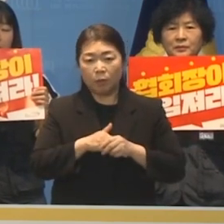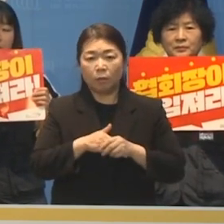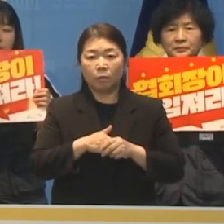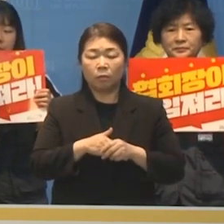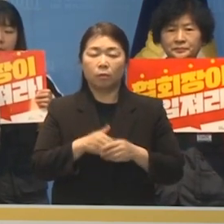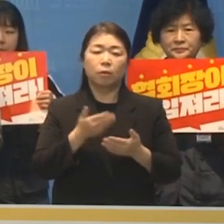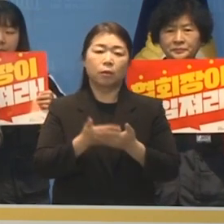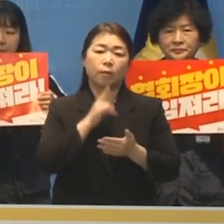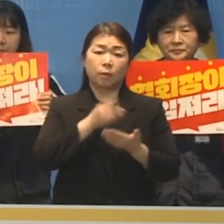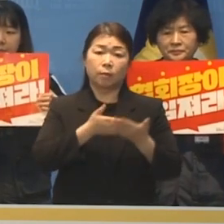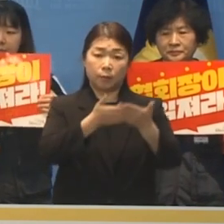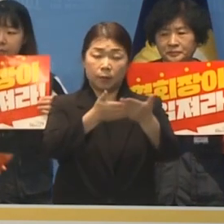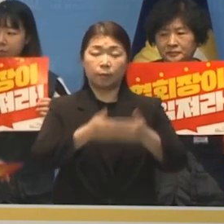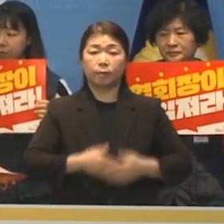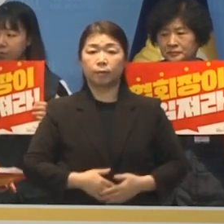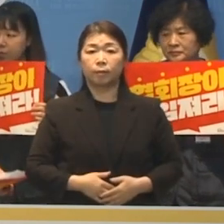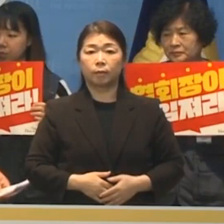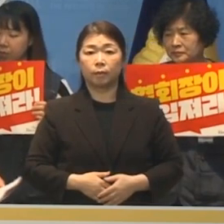감사합니다.